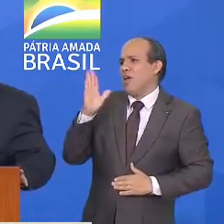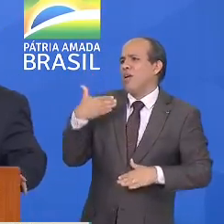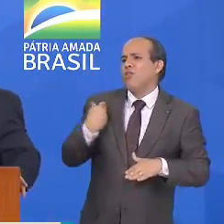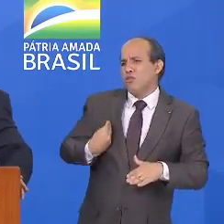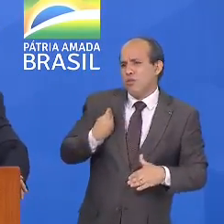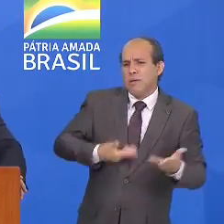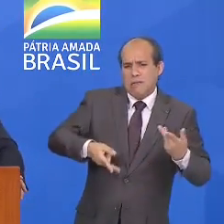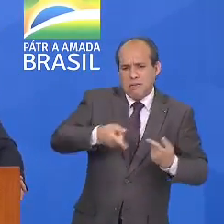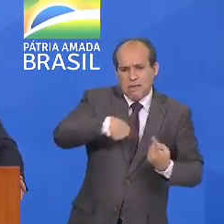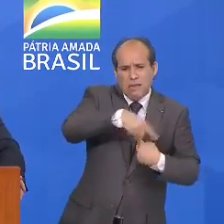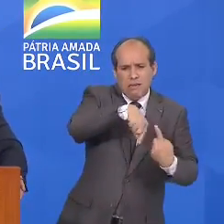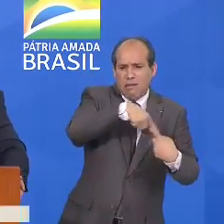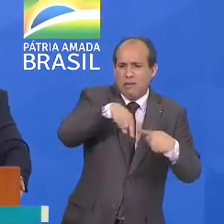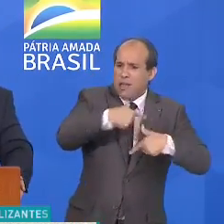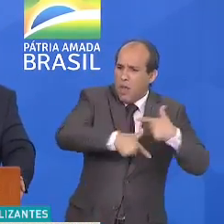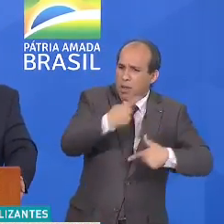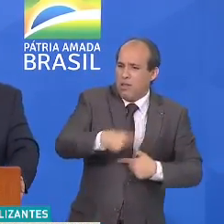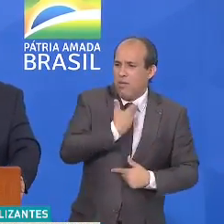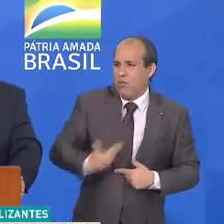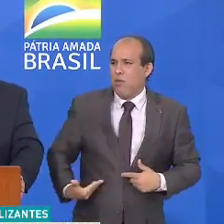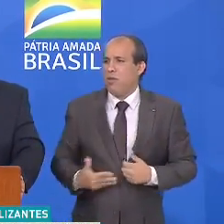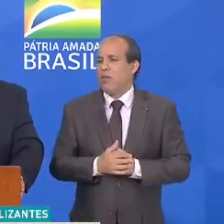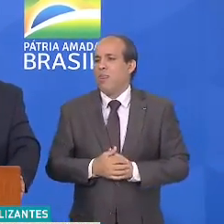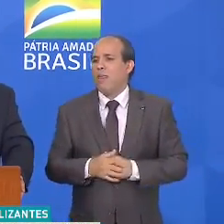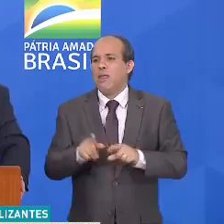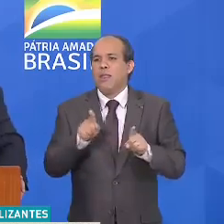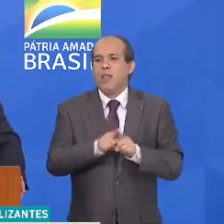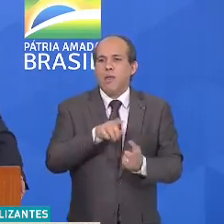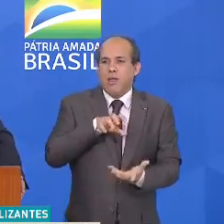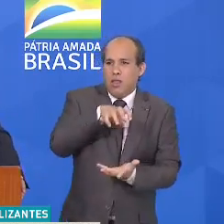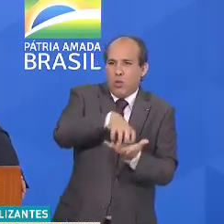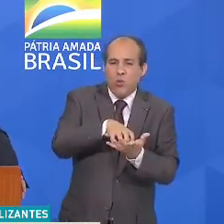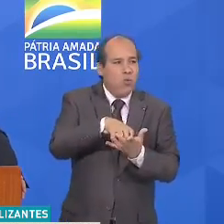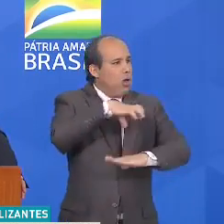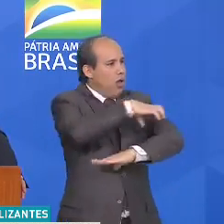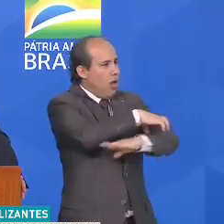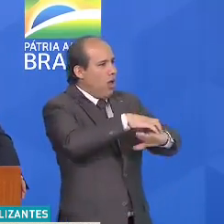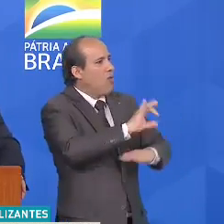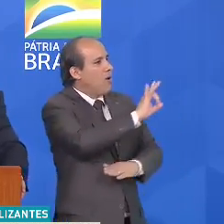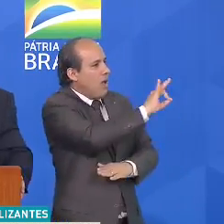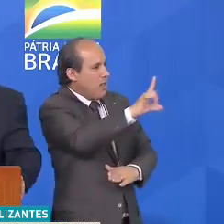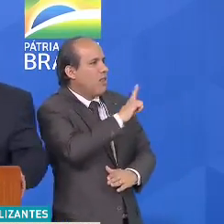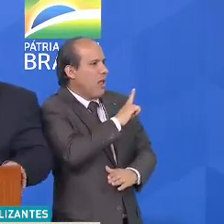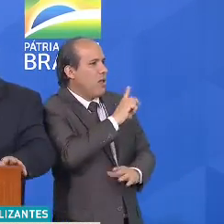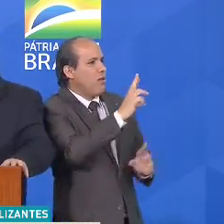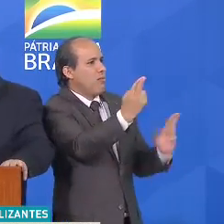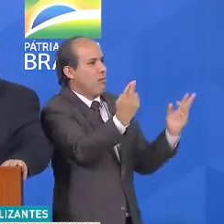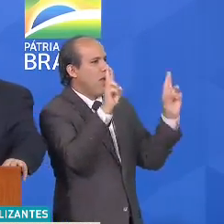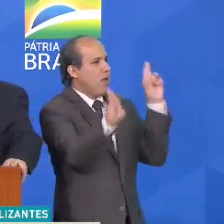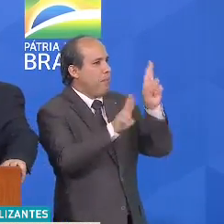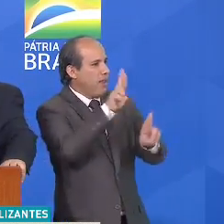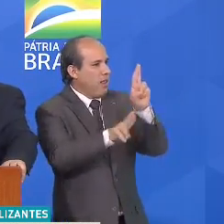governo. Os setores do agro estão todos representados e isso nos